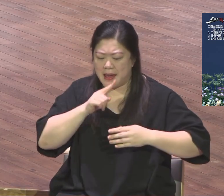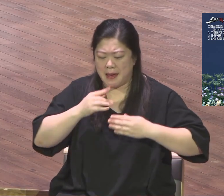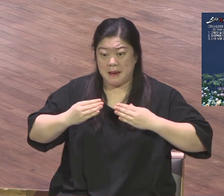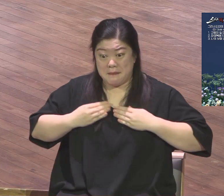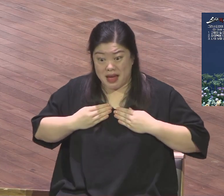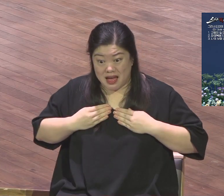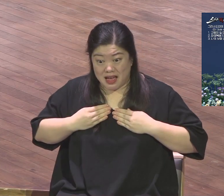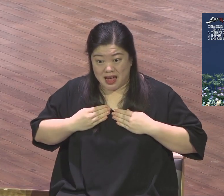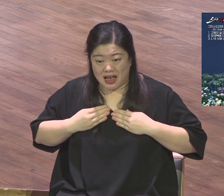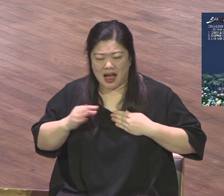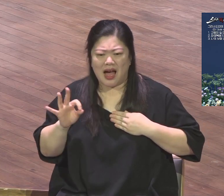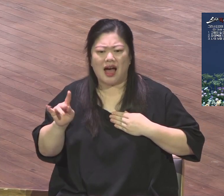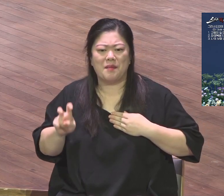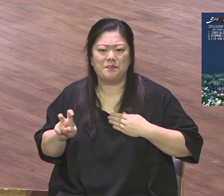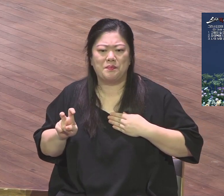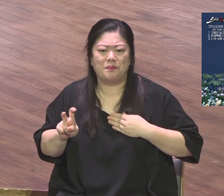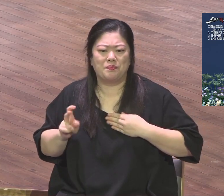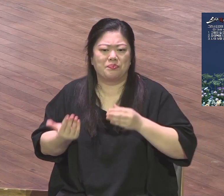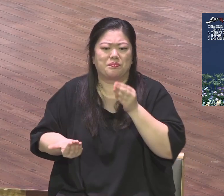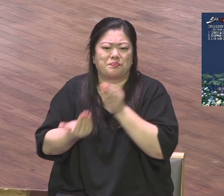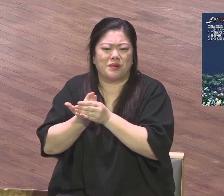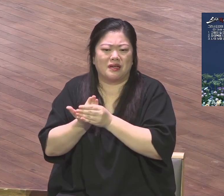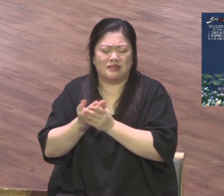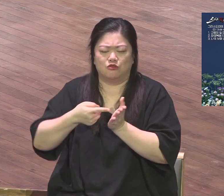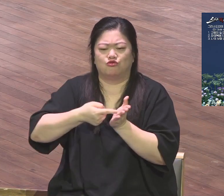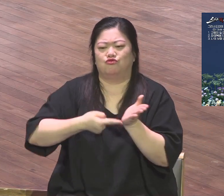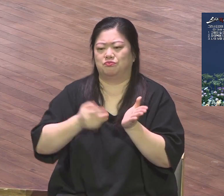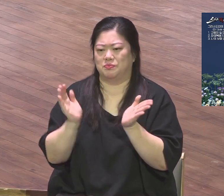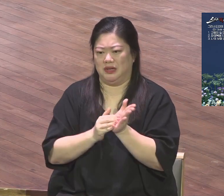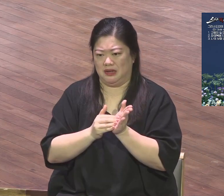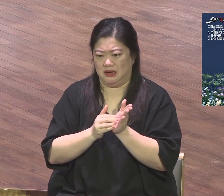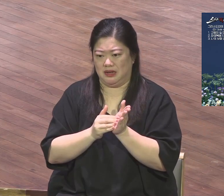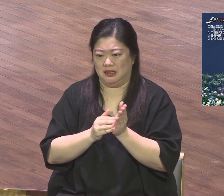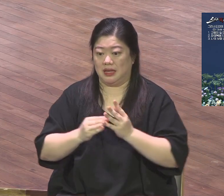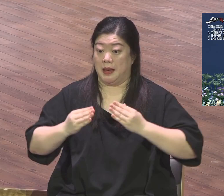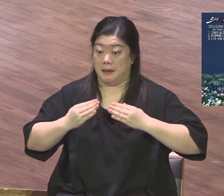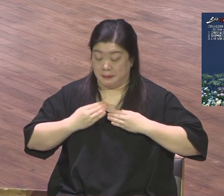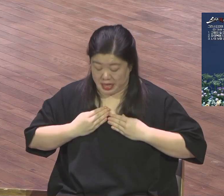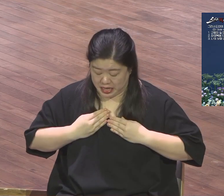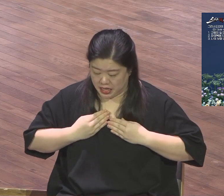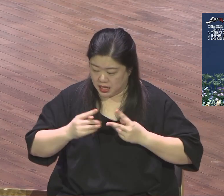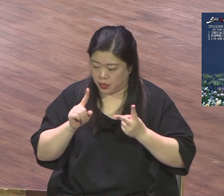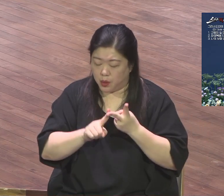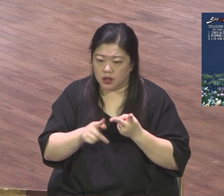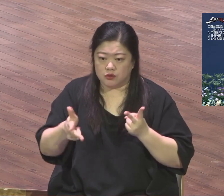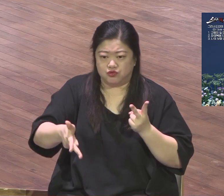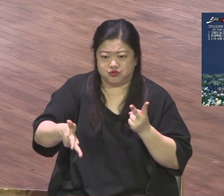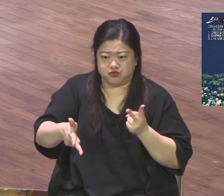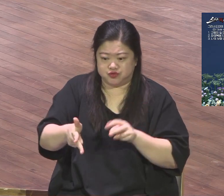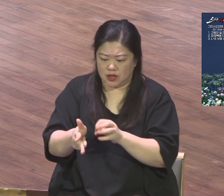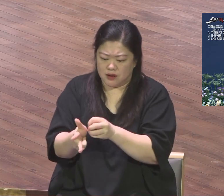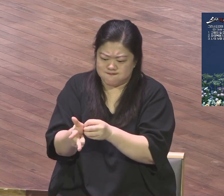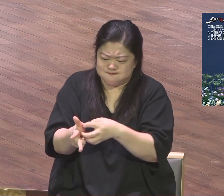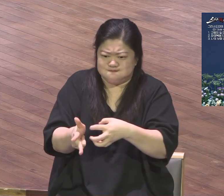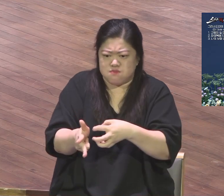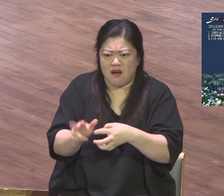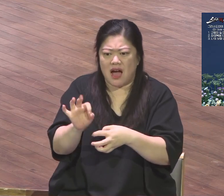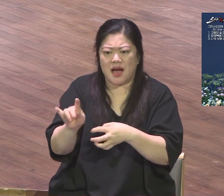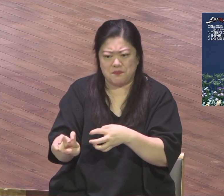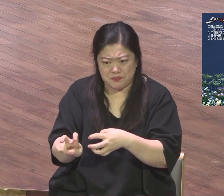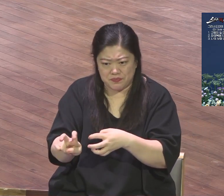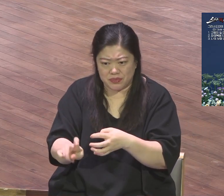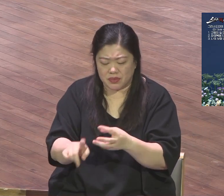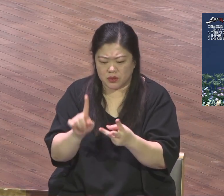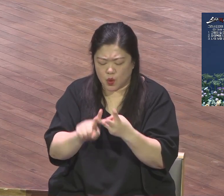늘 입버릇처럼 하던 기도가 하나님께 이런 기도예요. 하나님, 저는 죽고 사는 것에 대해서 별로 그렇게 큰 욕심